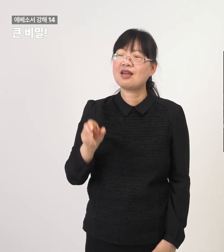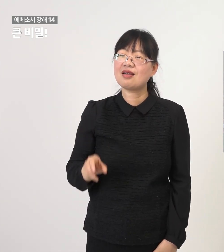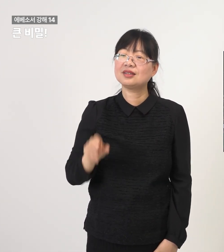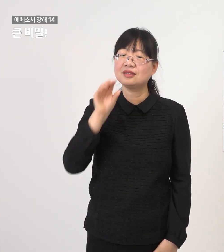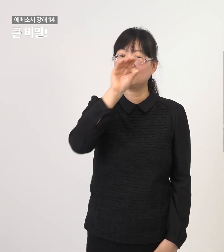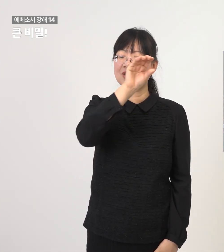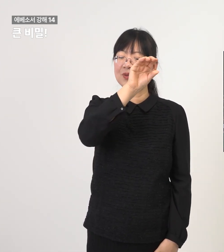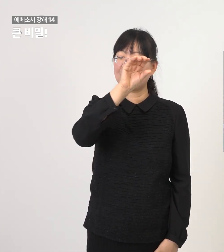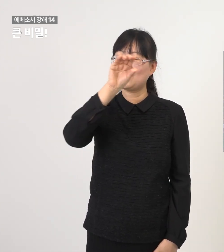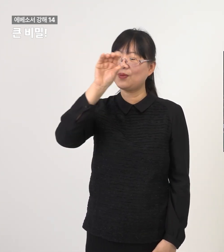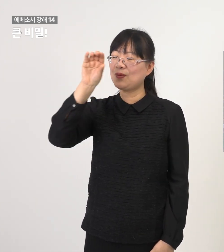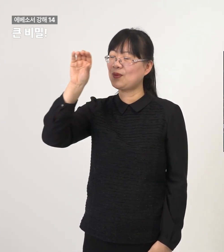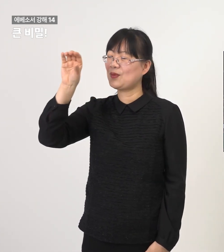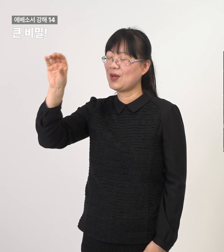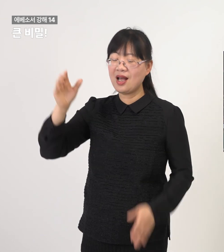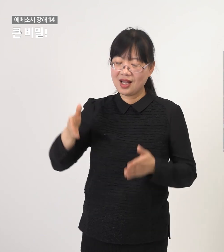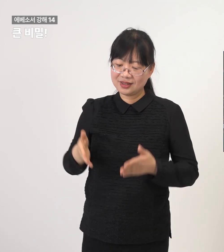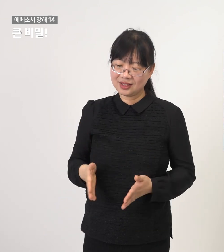십자가의 길로